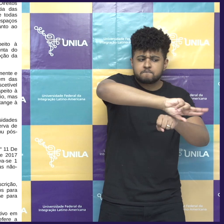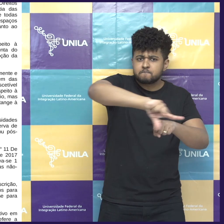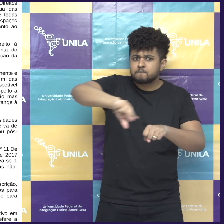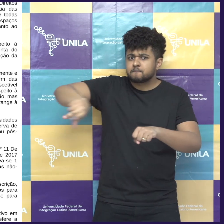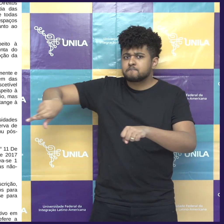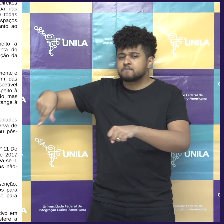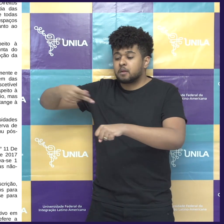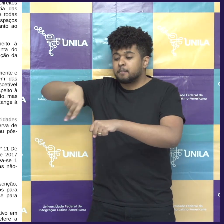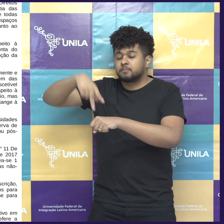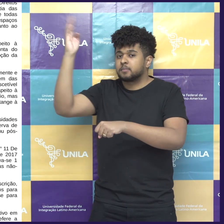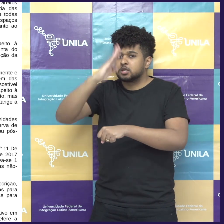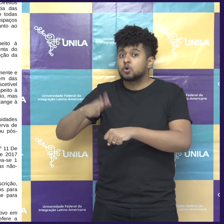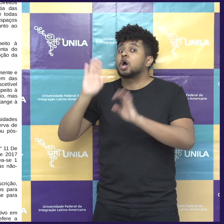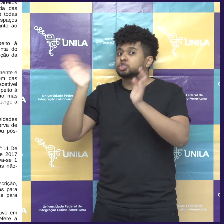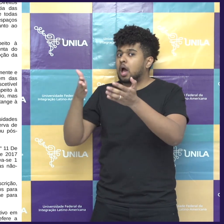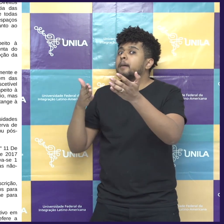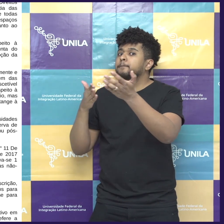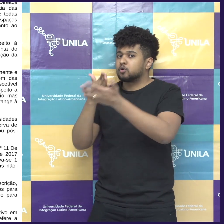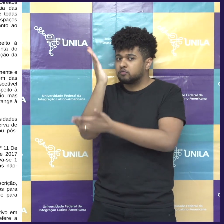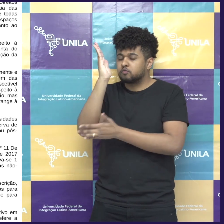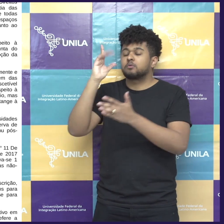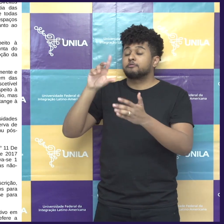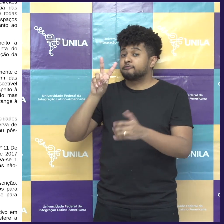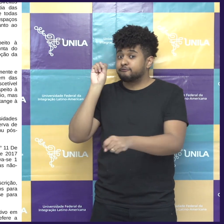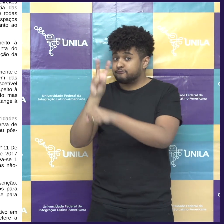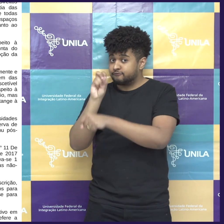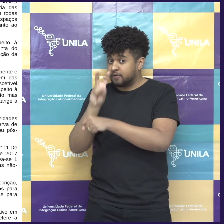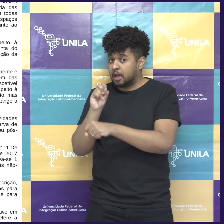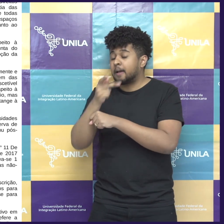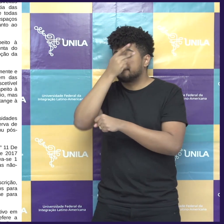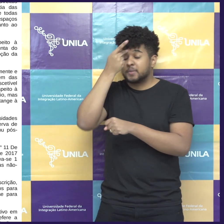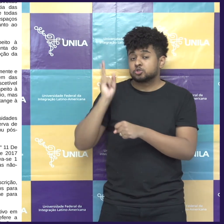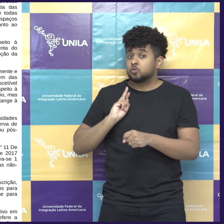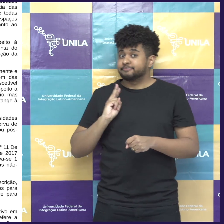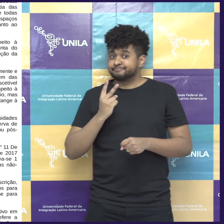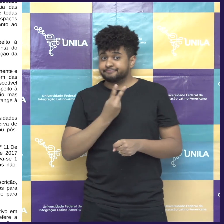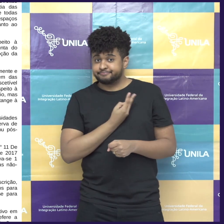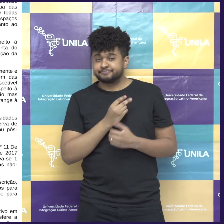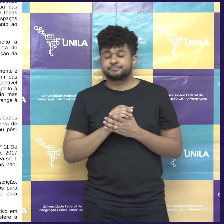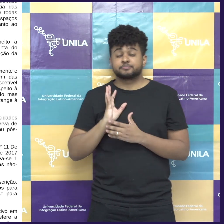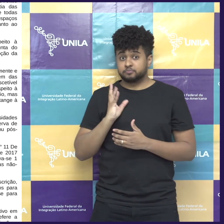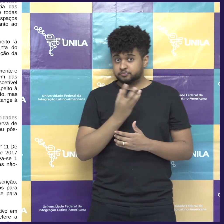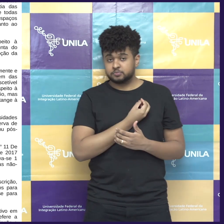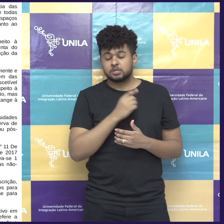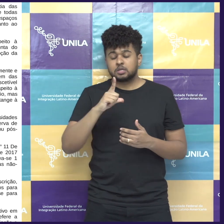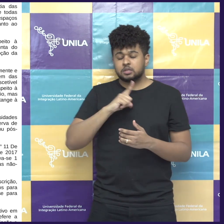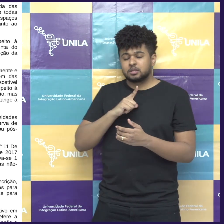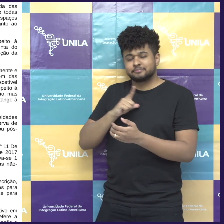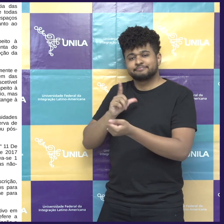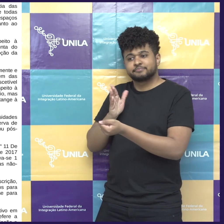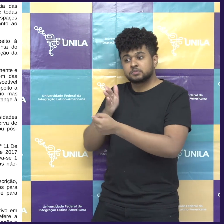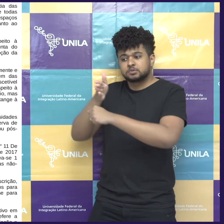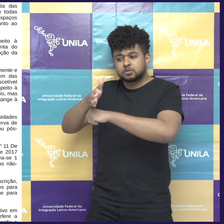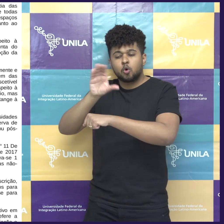Brasil, já aprovaram e implementaram reserva de vagas para pessoas transgêneras no ingresso de cursos de